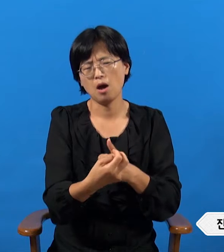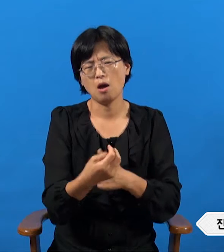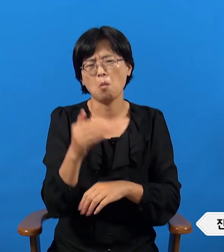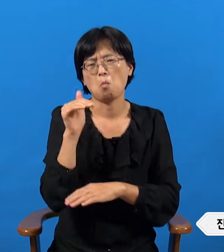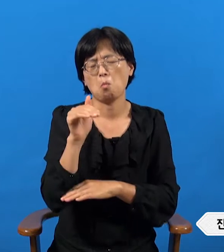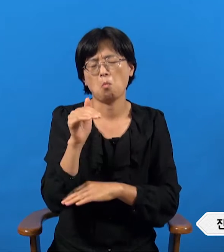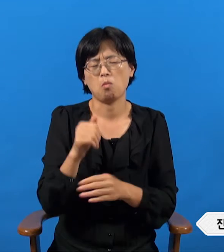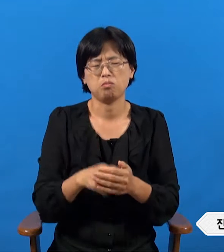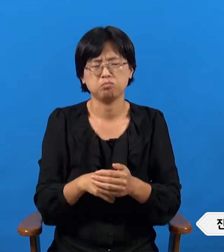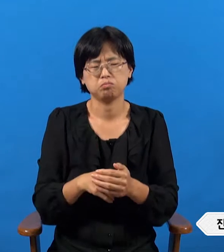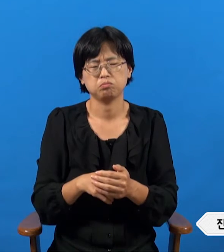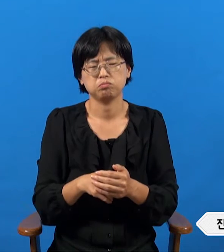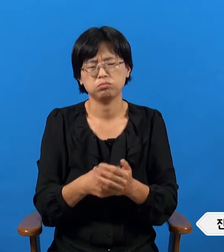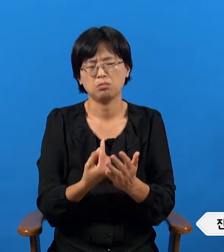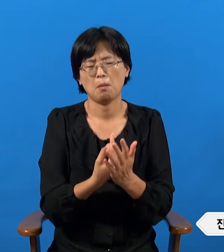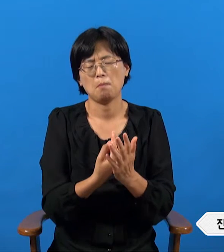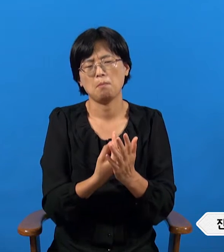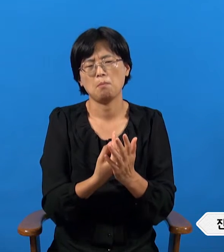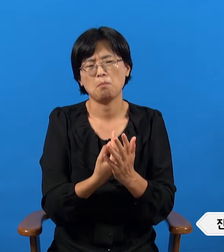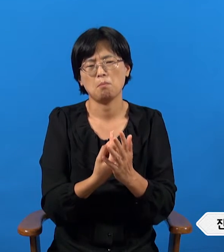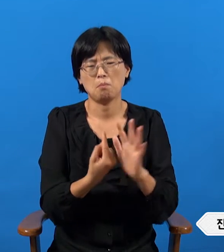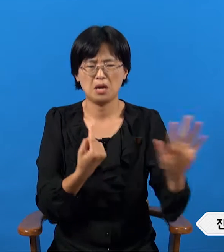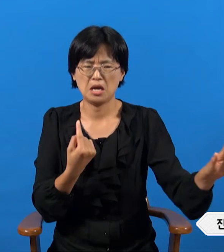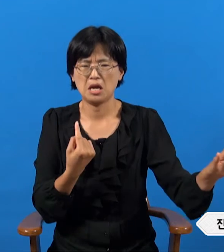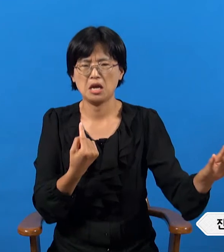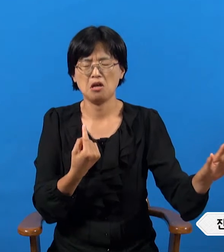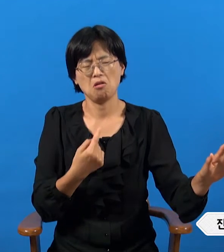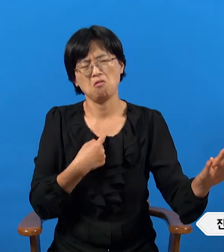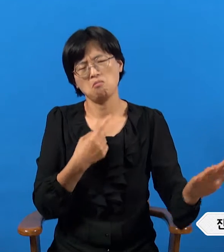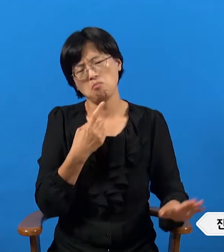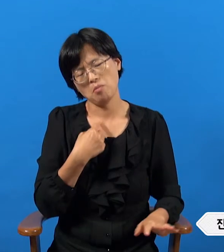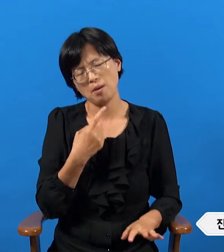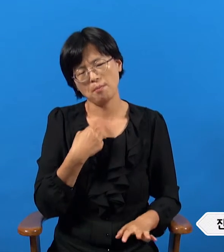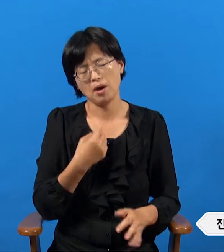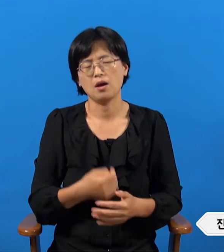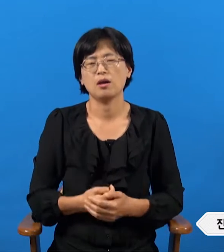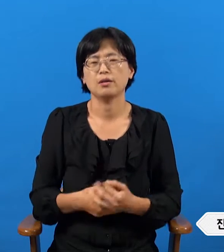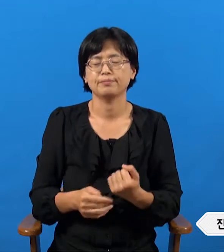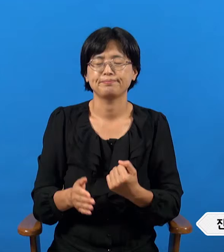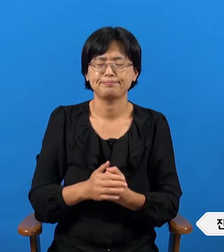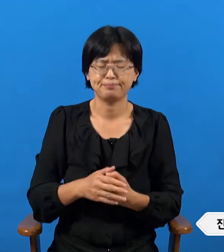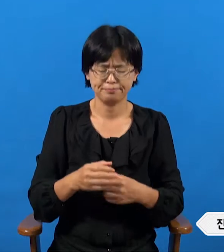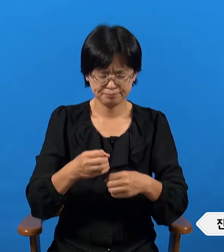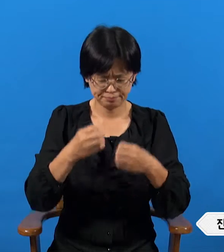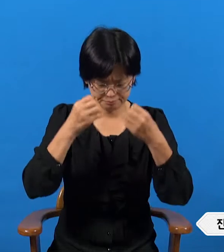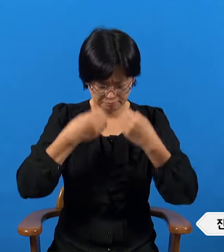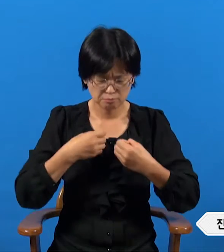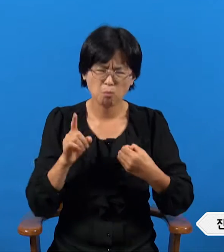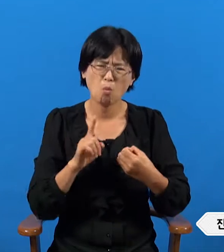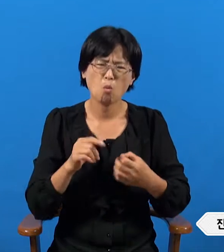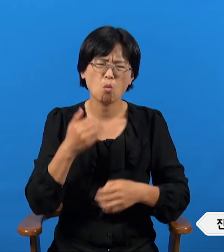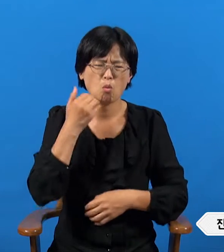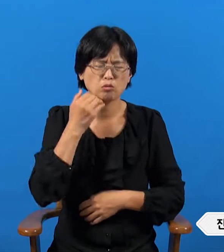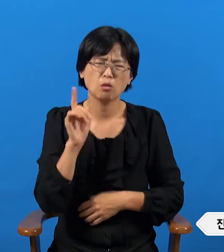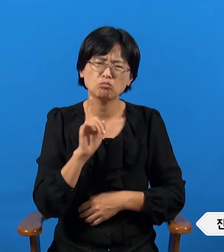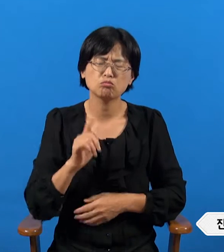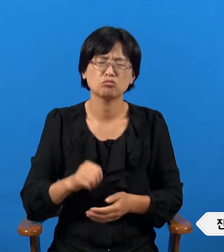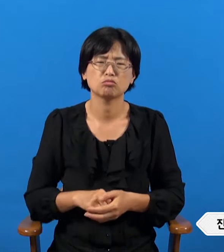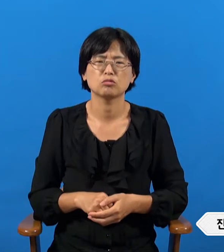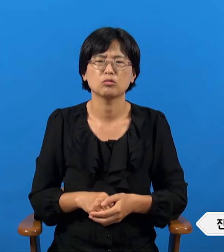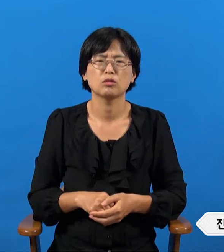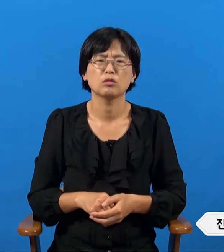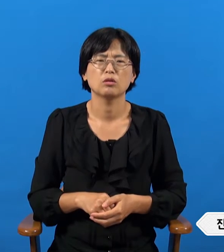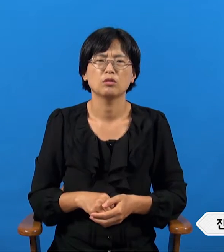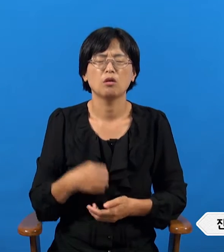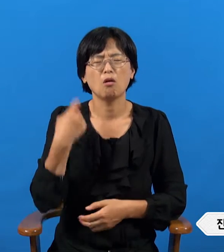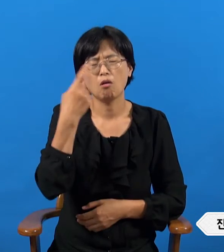따돌림을 당하며 왕따를 당하며 조롱을 당했는지 모릅니다. 아마 그는 끊임없이 자기를 향해 나는 왜 이렇게